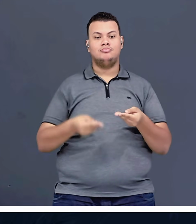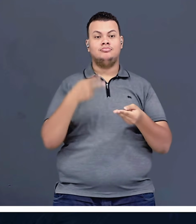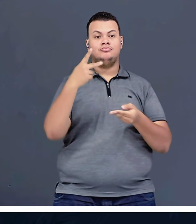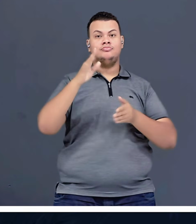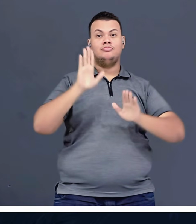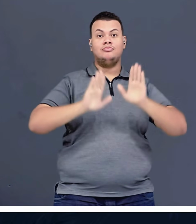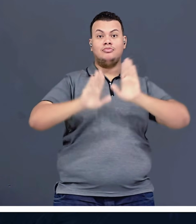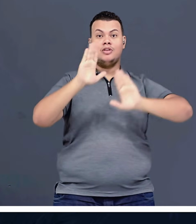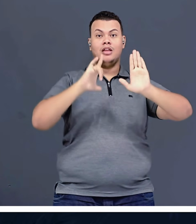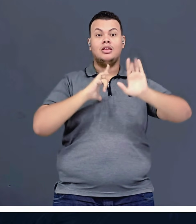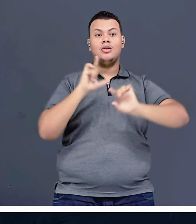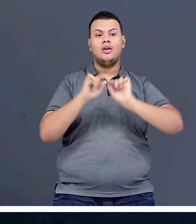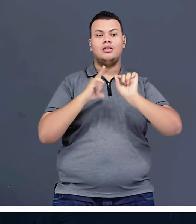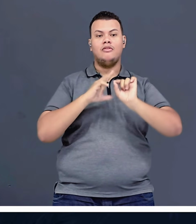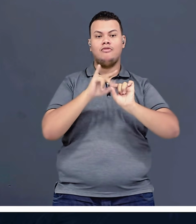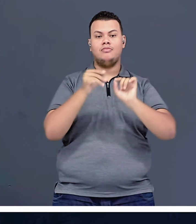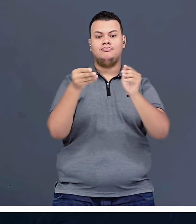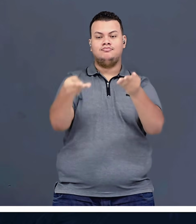estão prontas para receber.